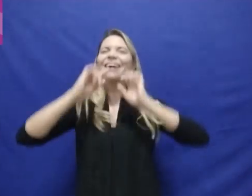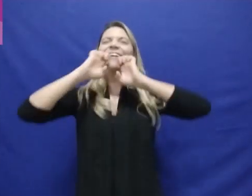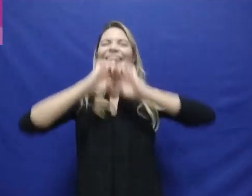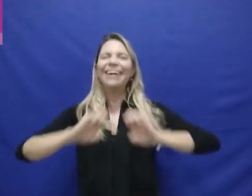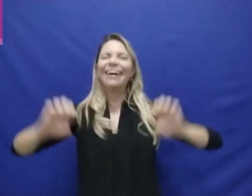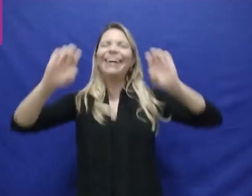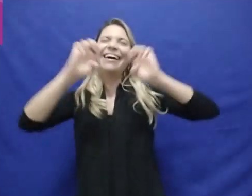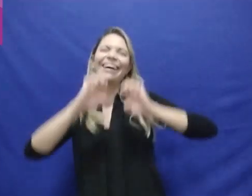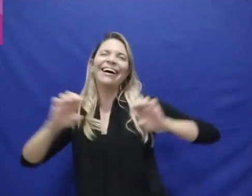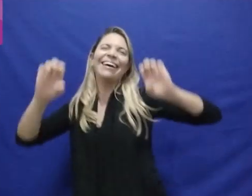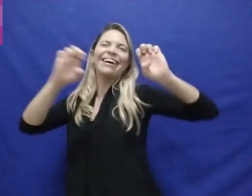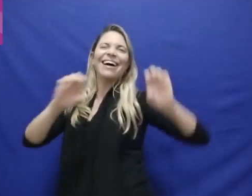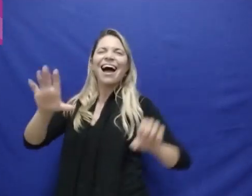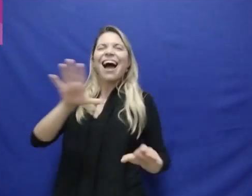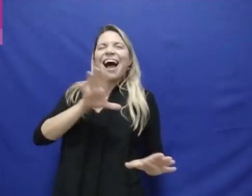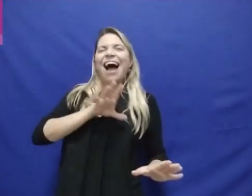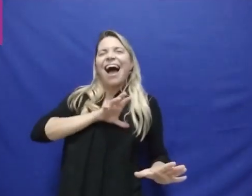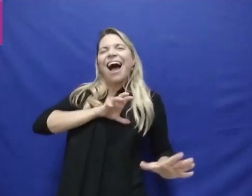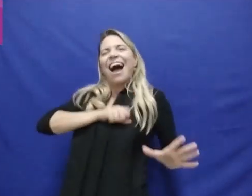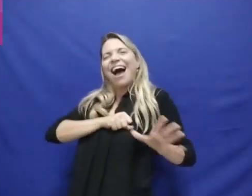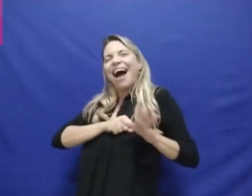espalhar o amor.